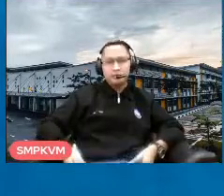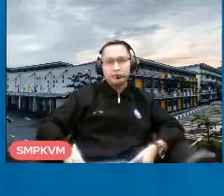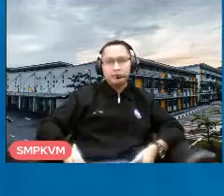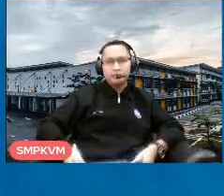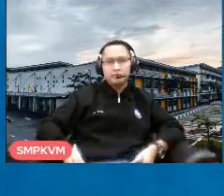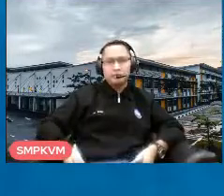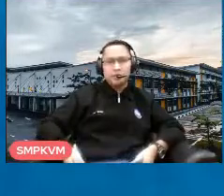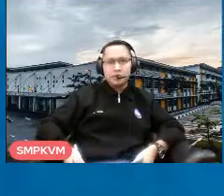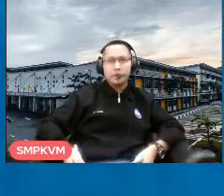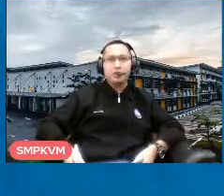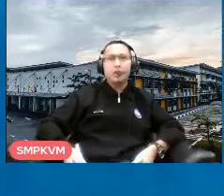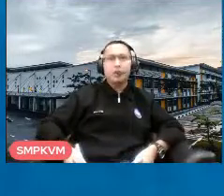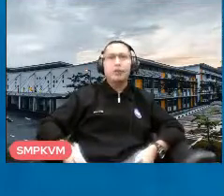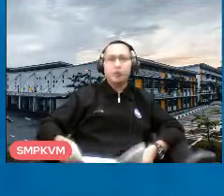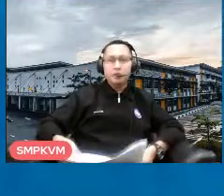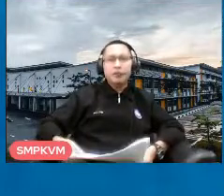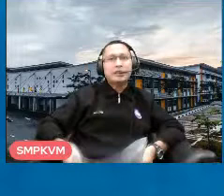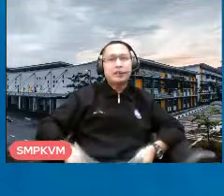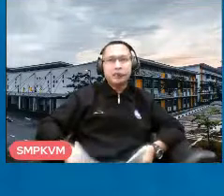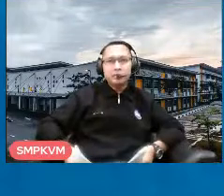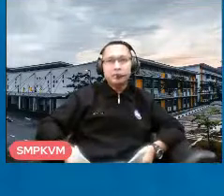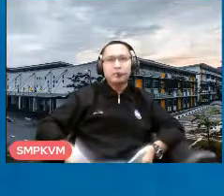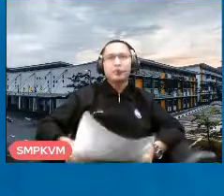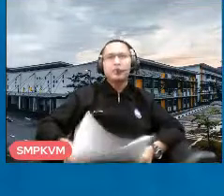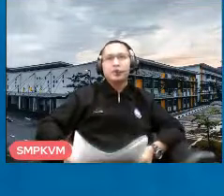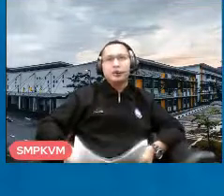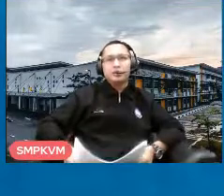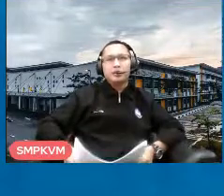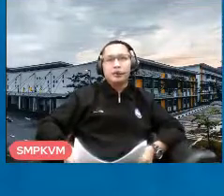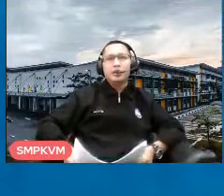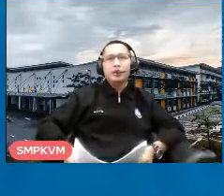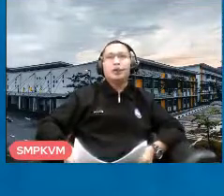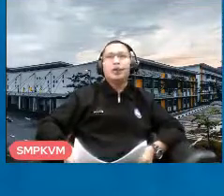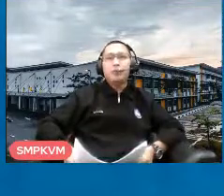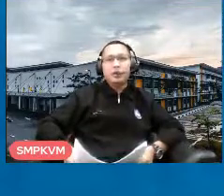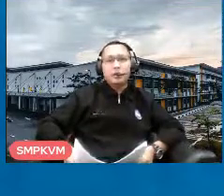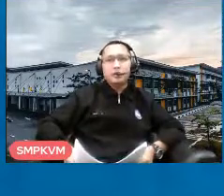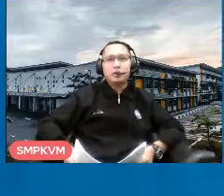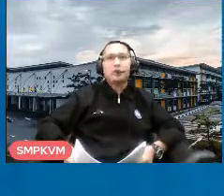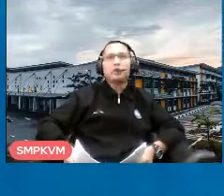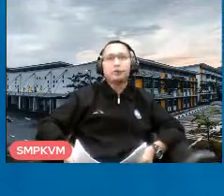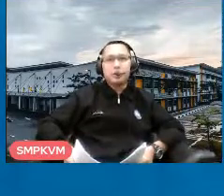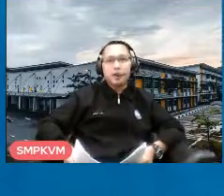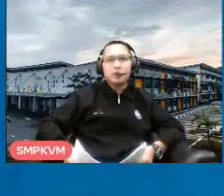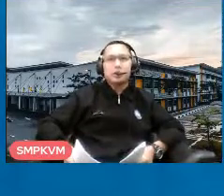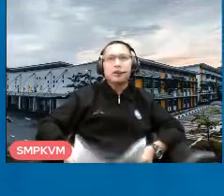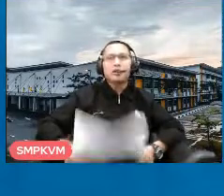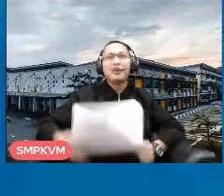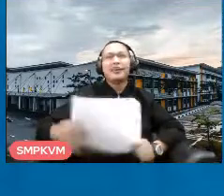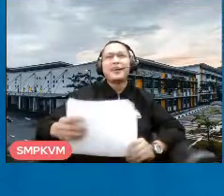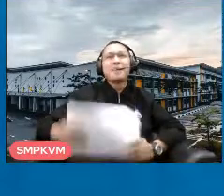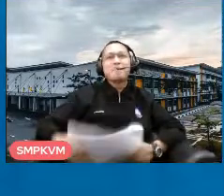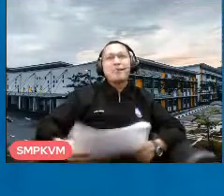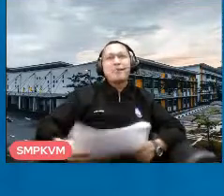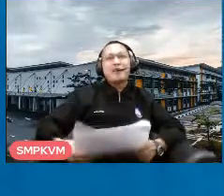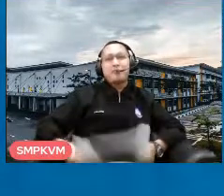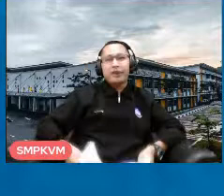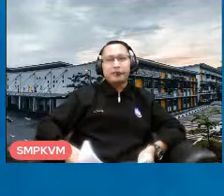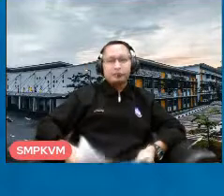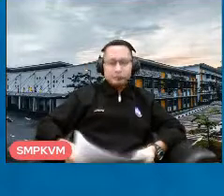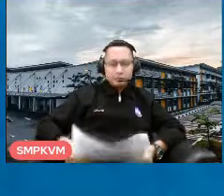Cinta ah nggak Bacinto kena-kena dulu oke nah nampak di deskripsi atau bongkar